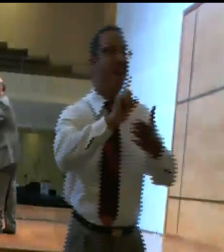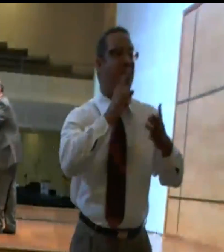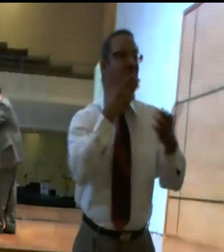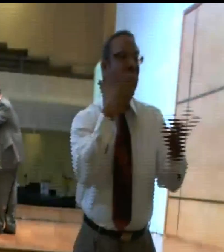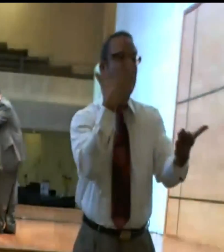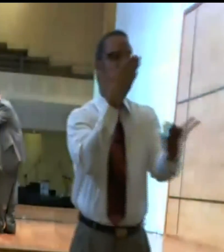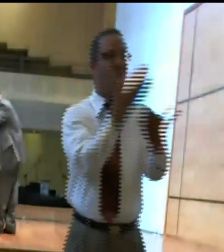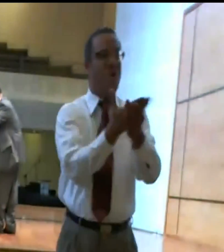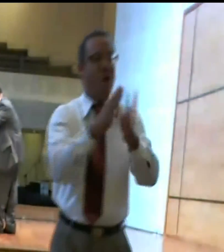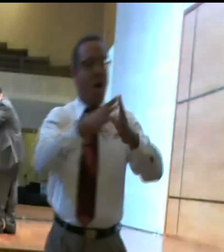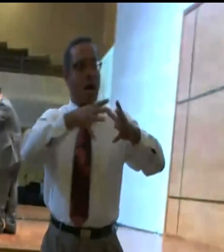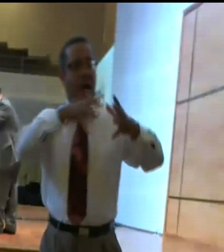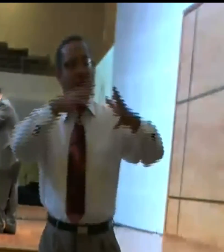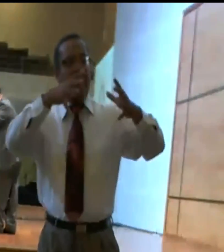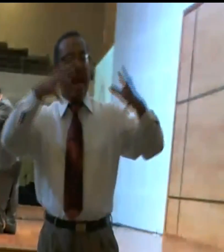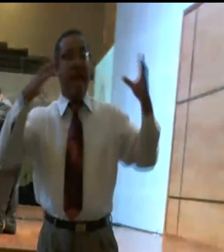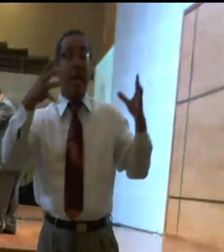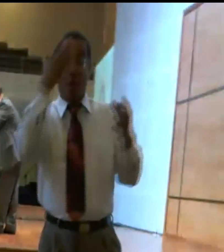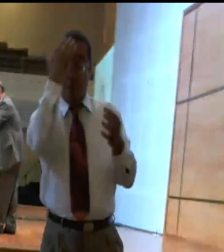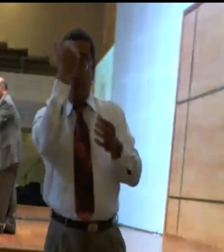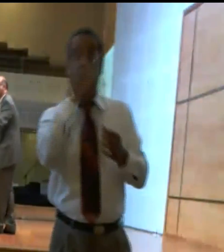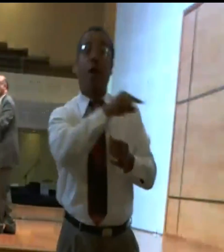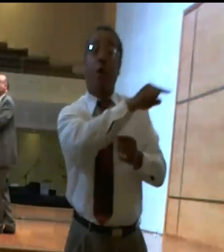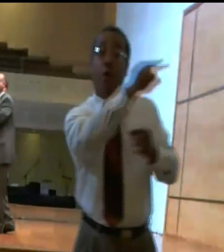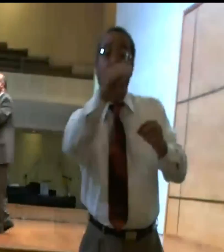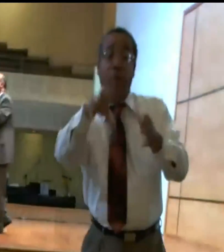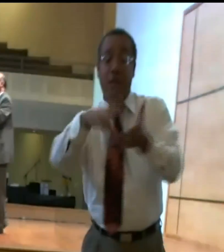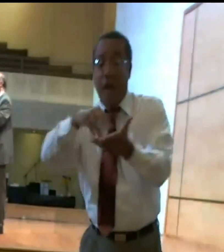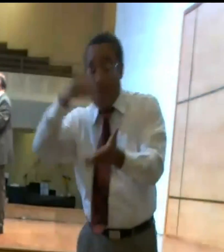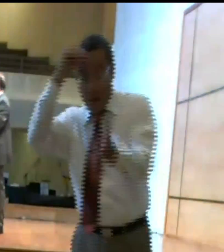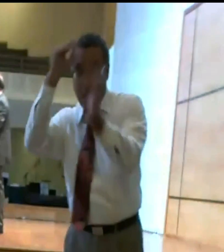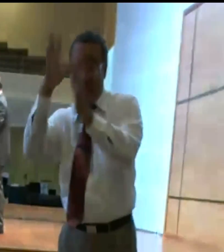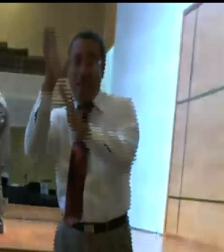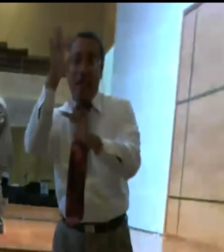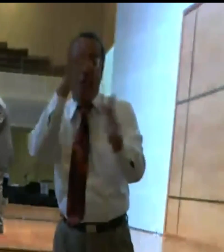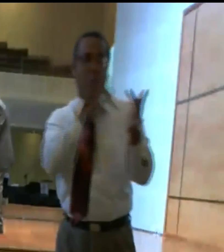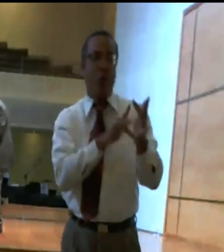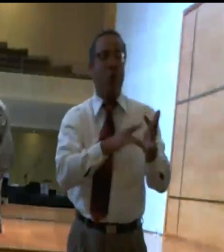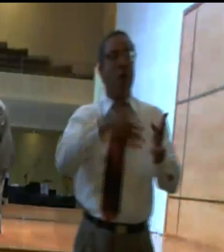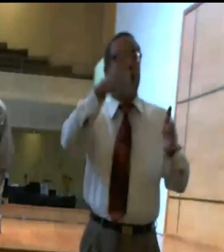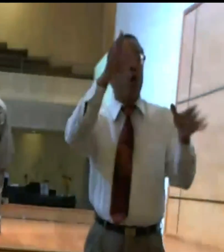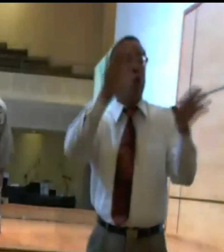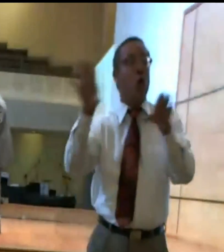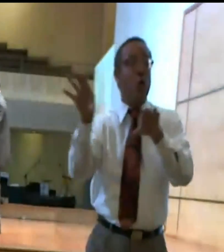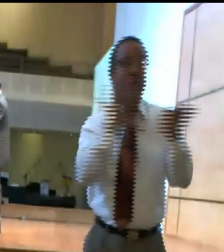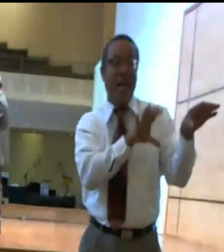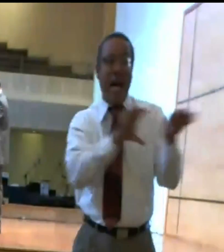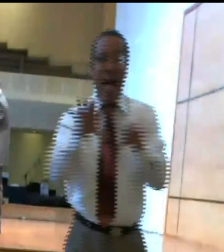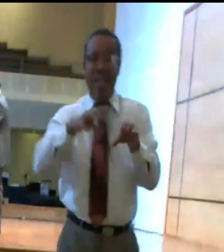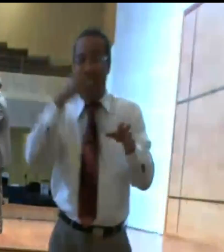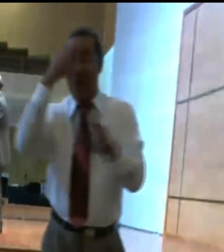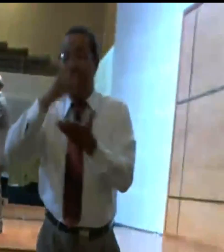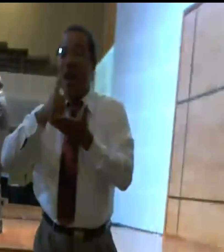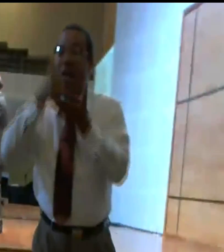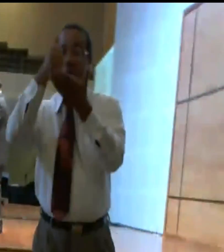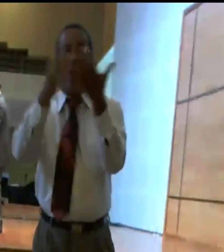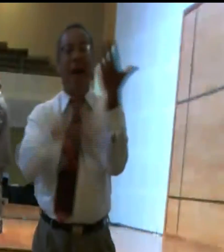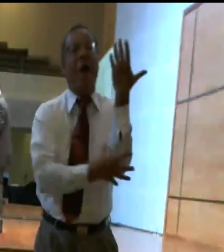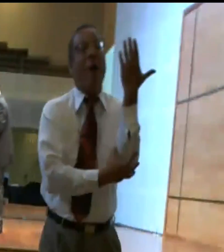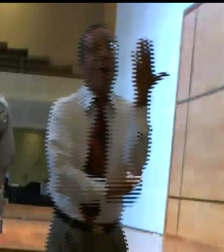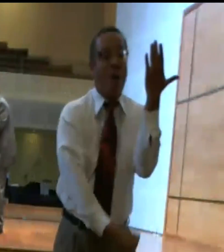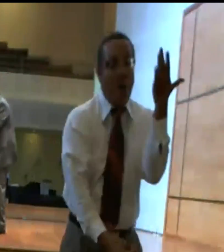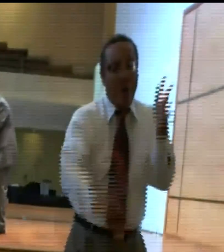y en otros países de África. Y él no solo admiraba la buena obra que los cristianos hacían para cuidar a los pobres, a